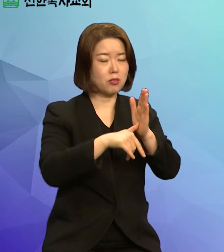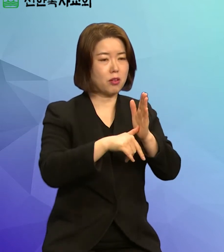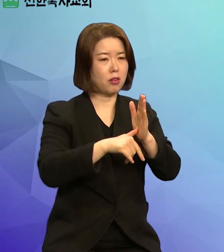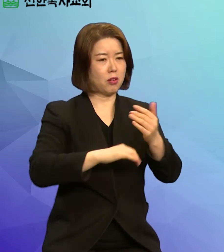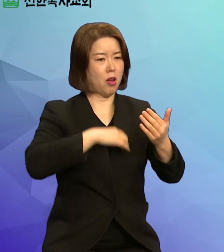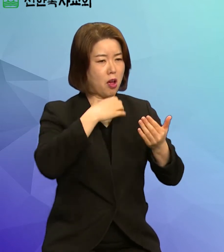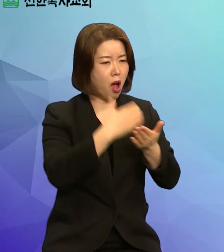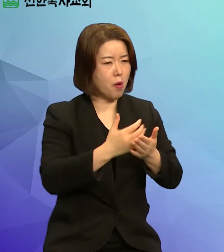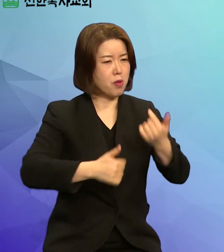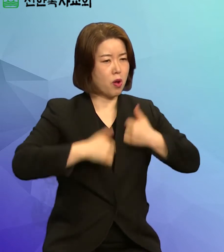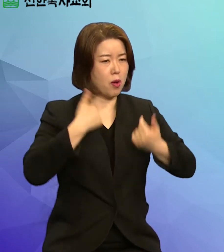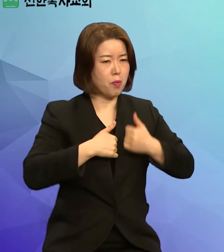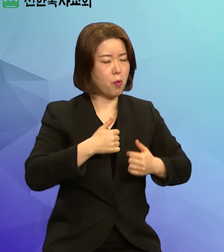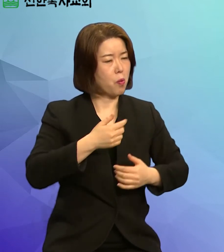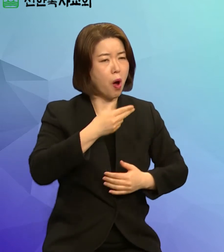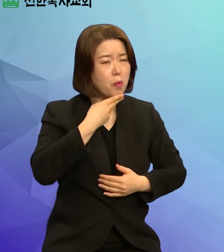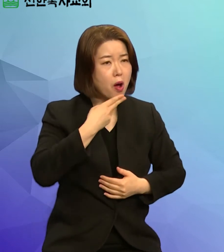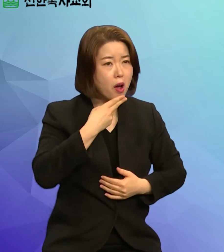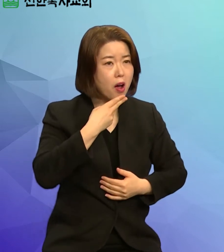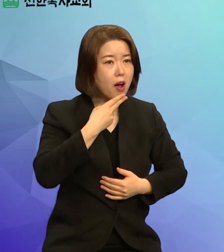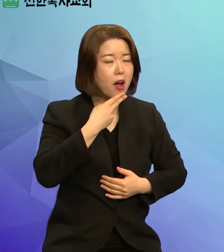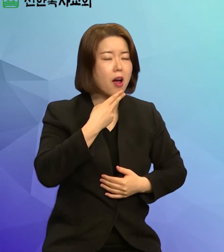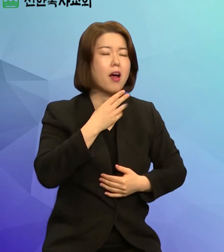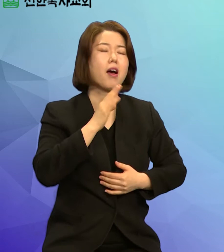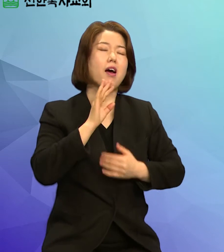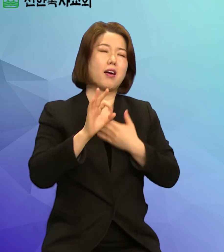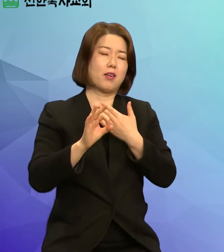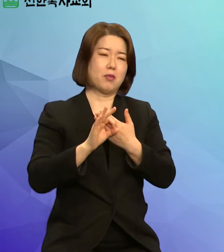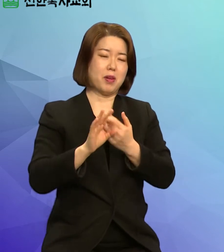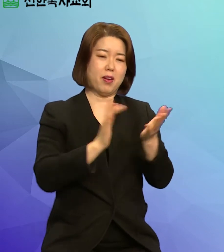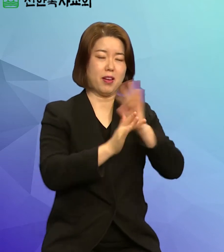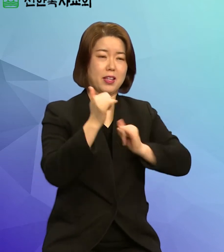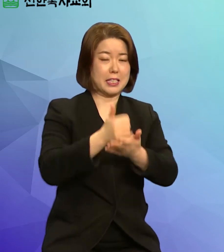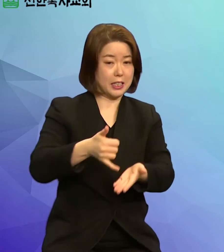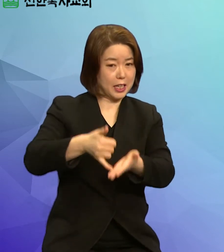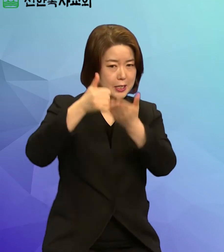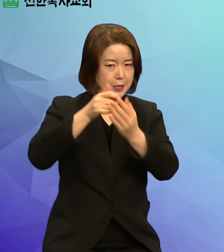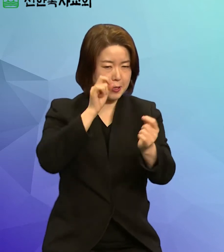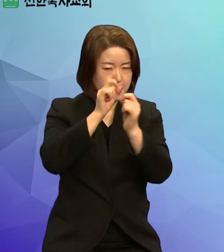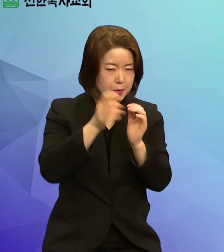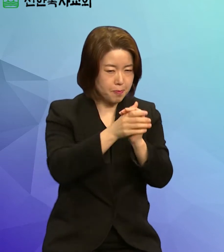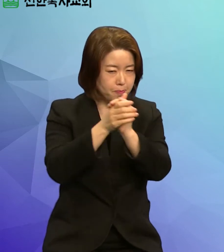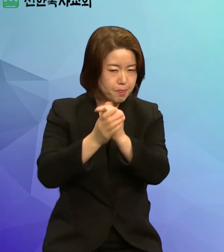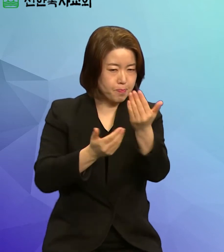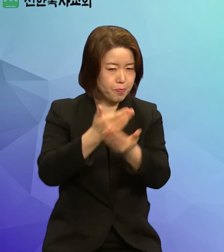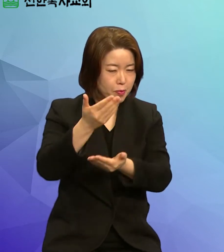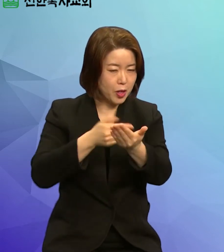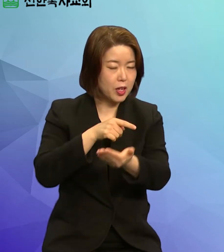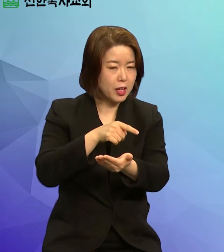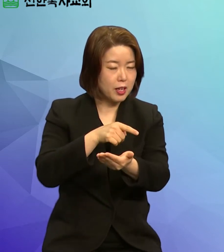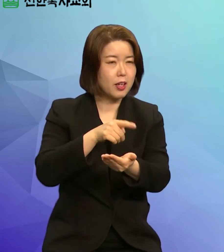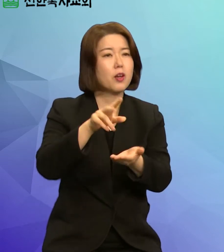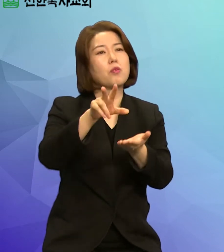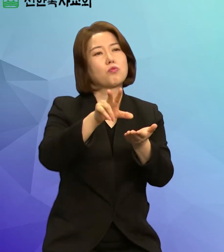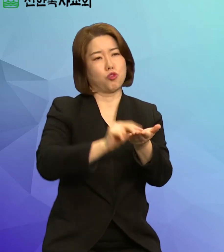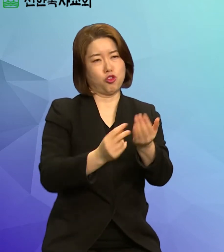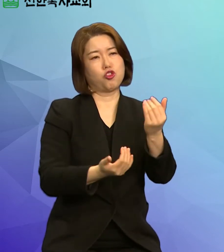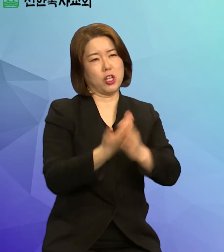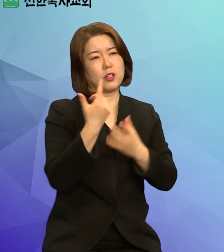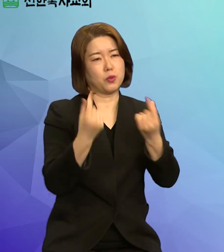기쁨도 없다면 예수님과 인격적이고 친밀한 관계에 문제가 생겼다는